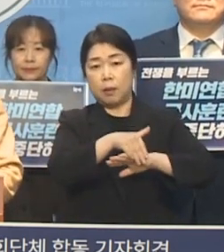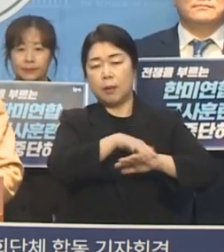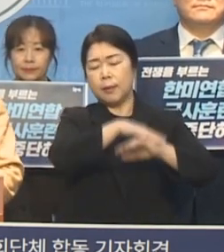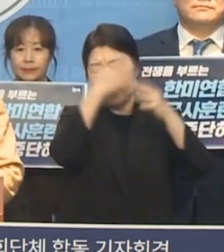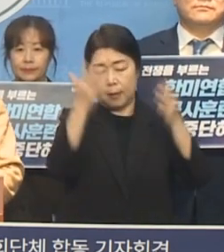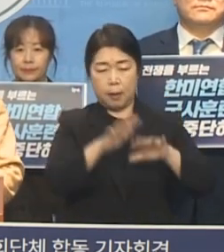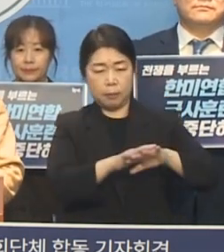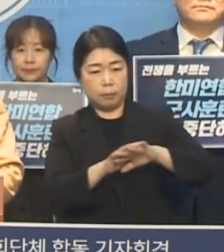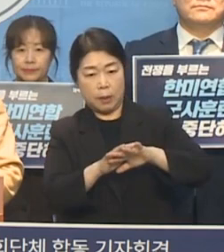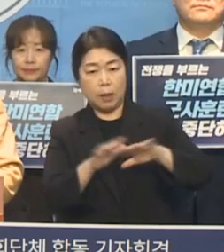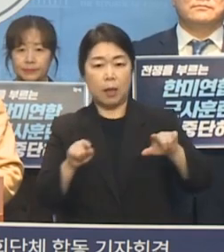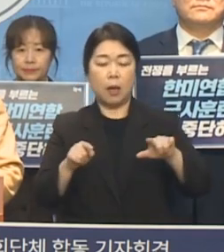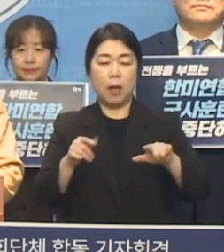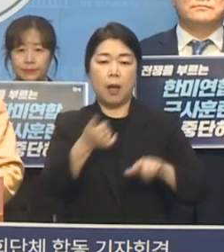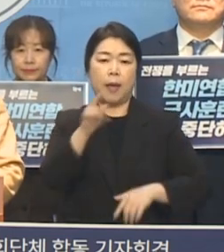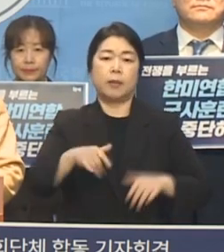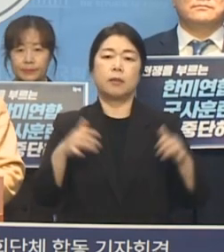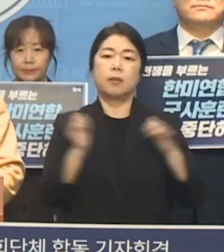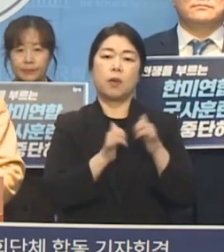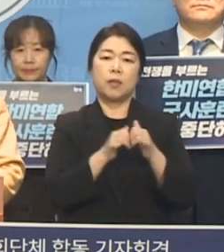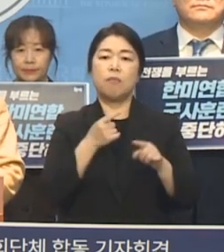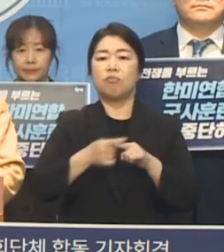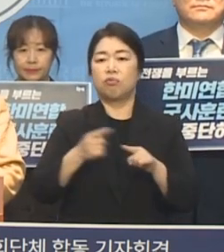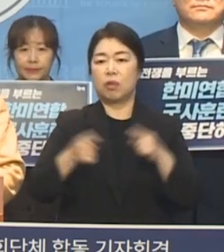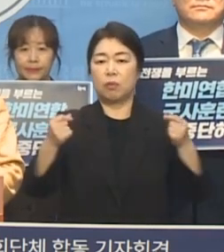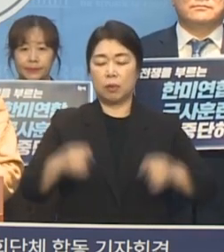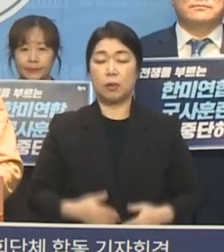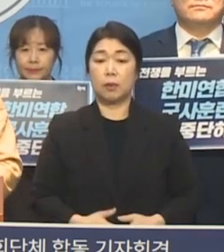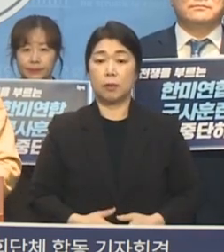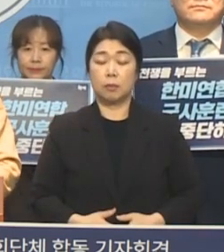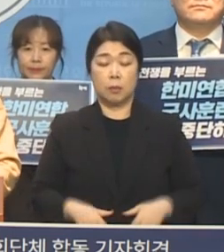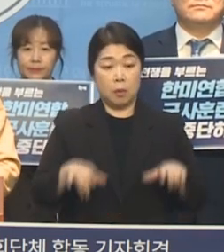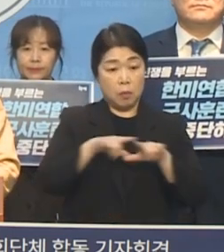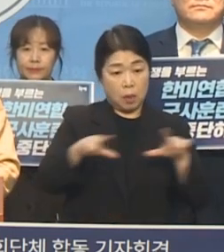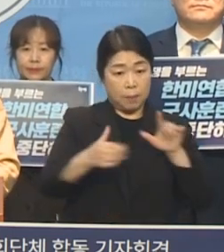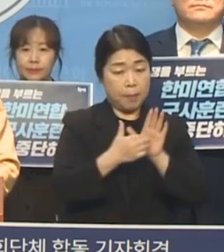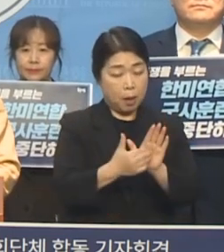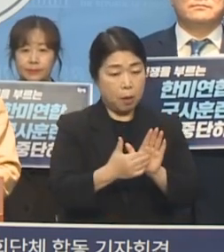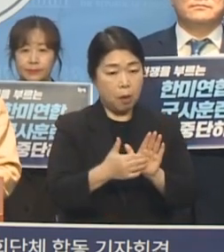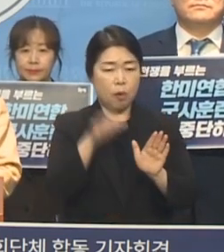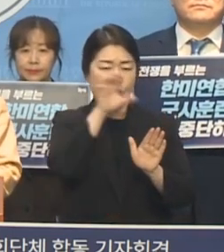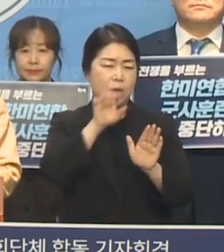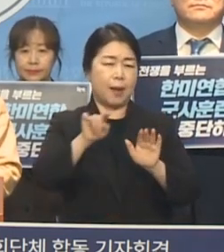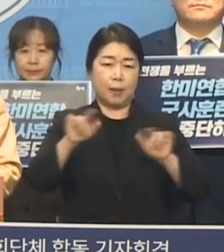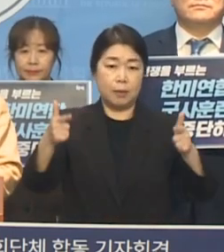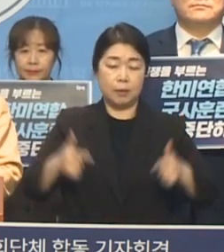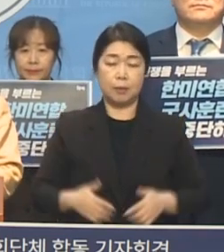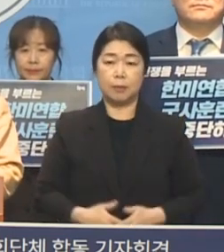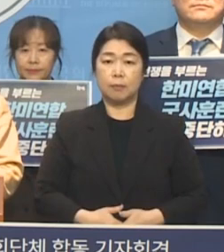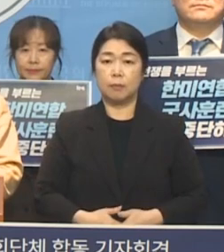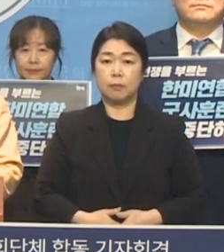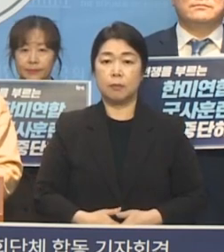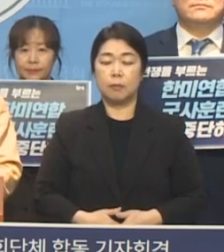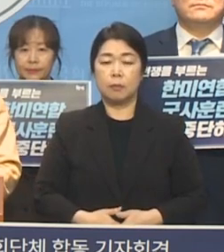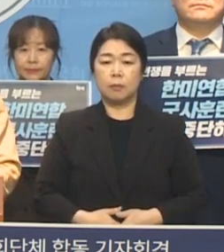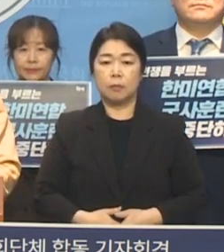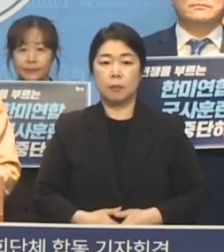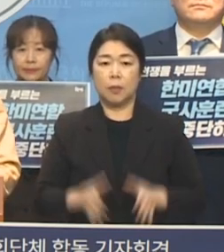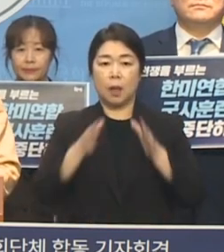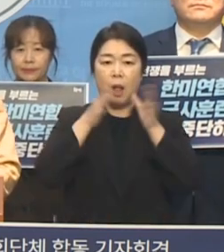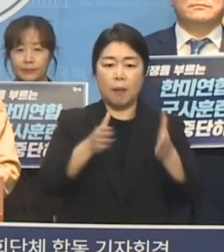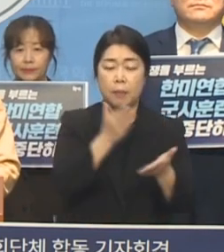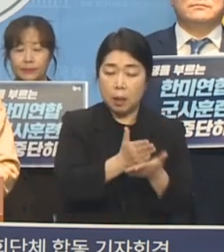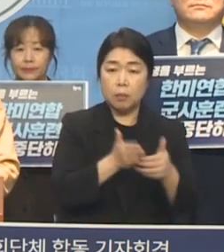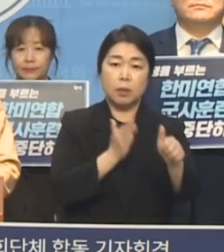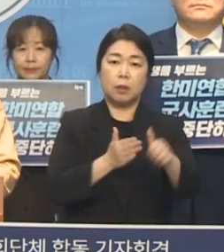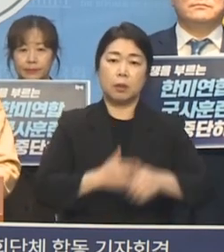모두 핵전쟁 무기입니다. 통상적 방어 훈련이 결코 아닙니다. 속지 말아야 합니다.